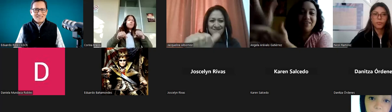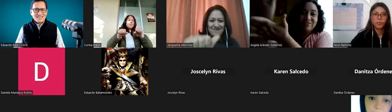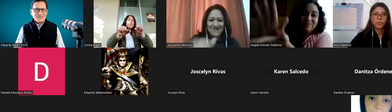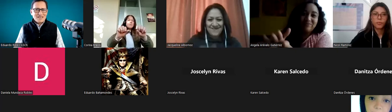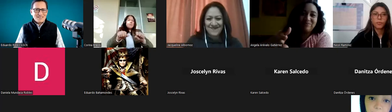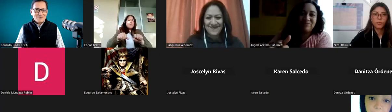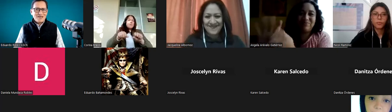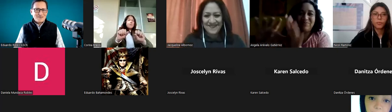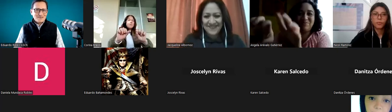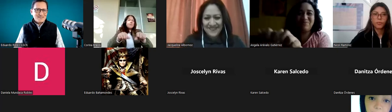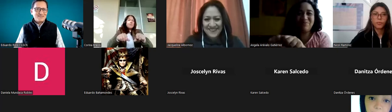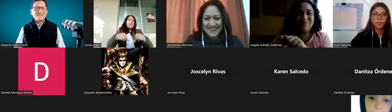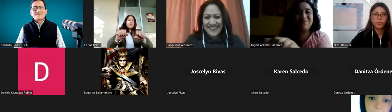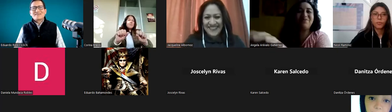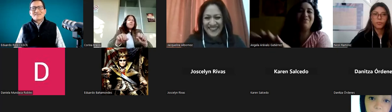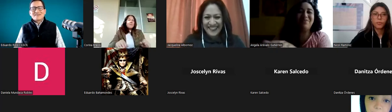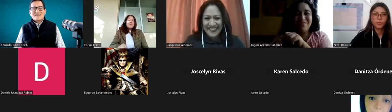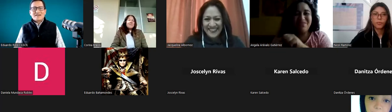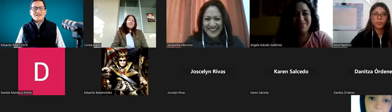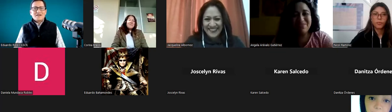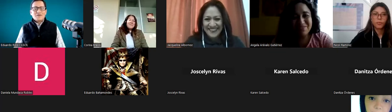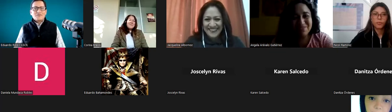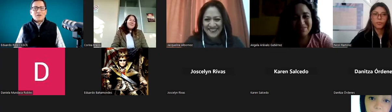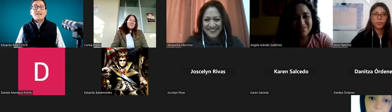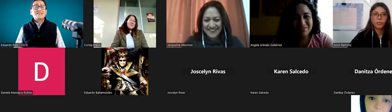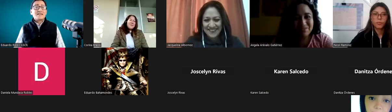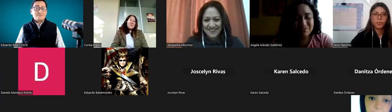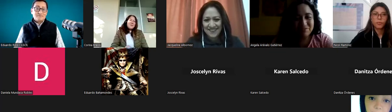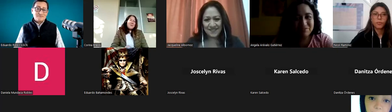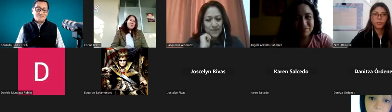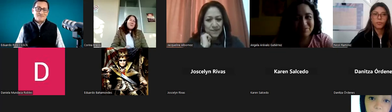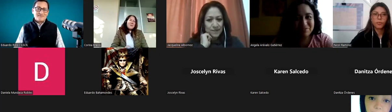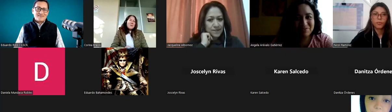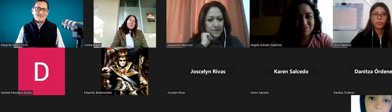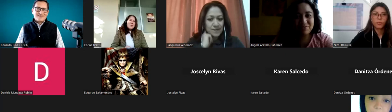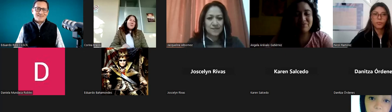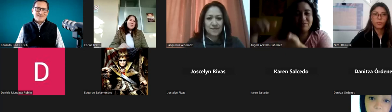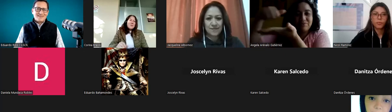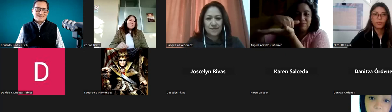A los que saben hacer pan amasado, eso, ¿cierto? Ya. Planchar.